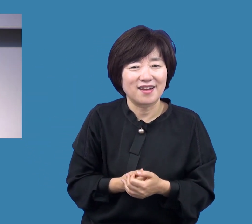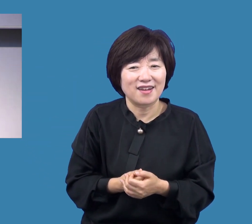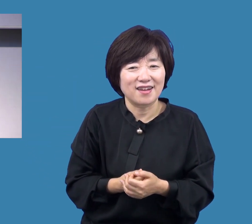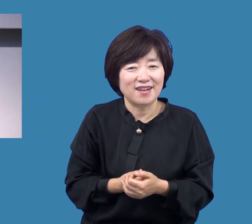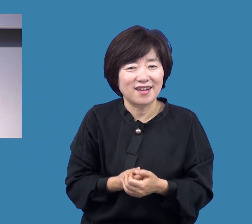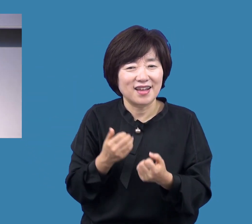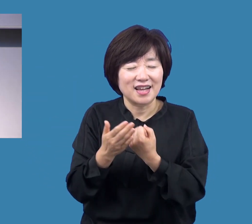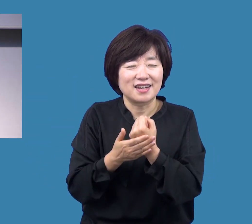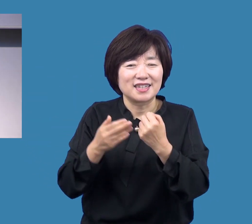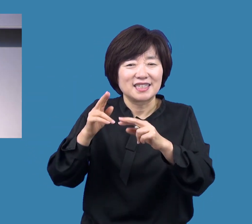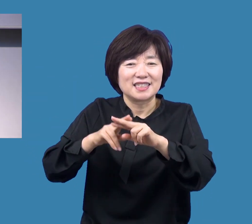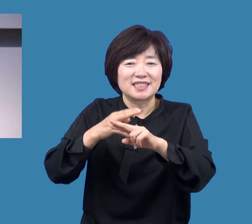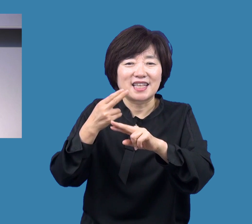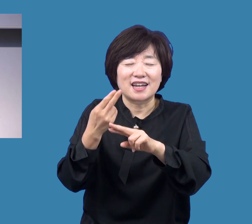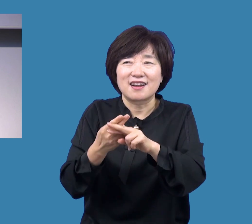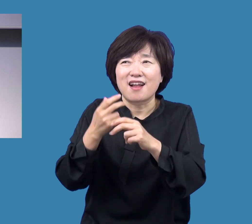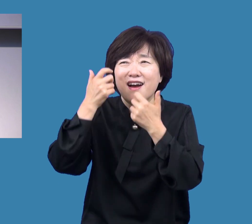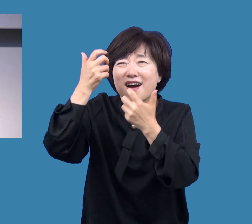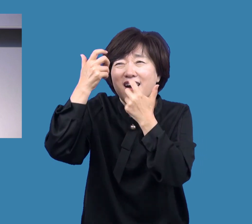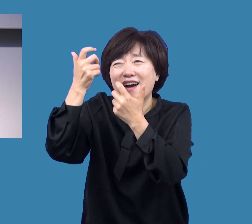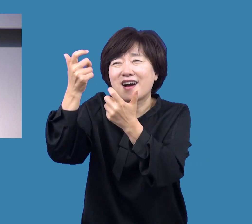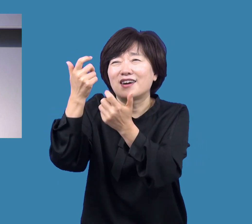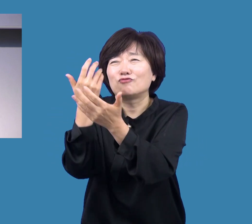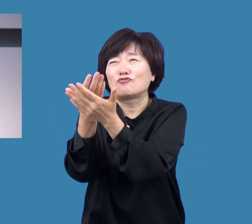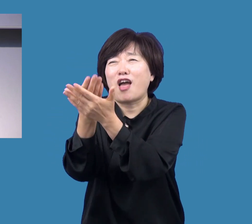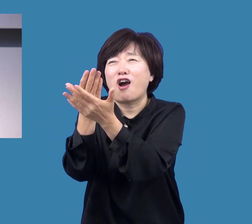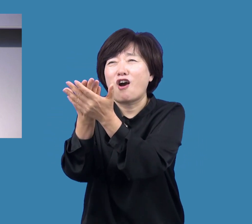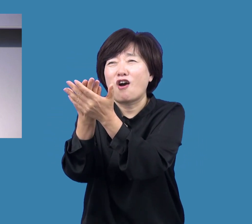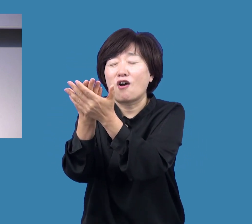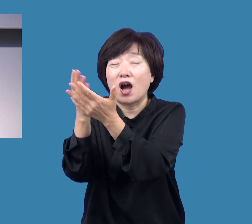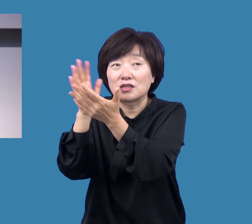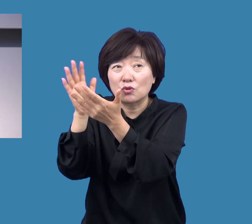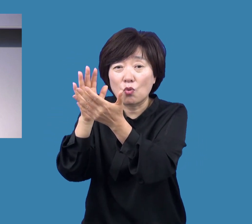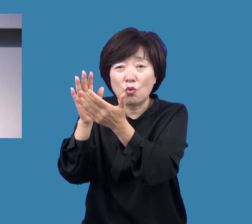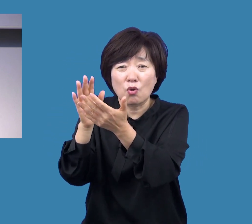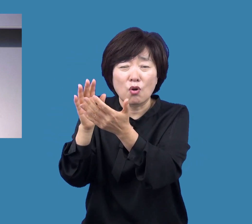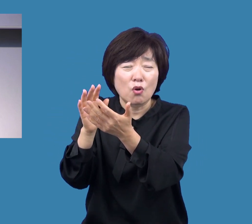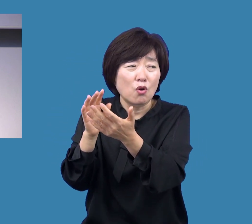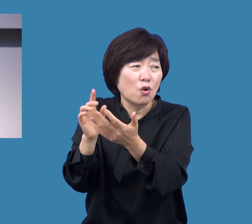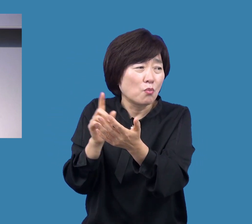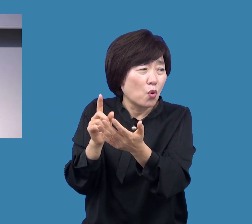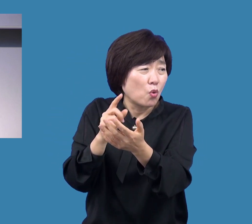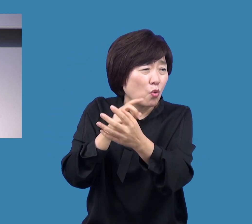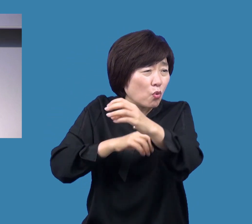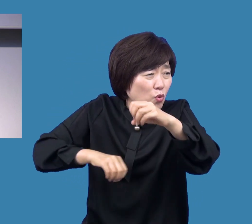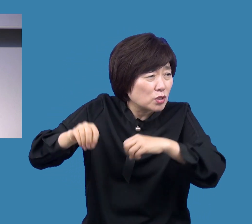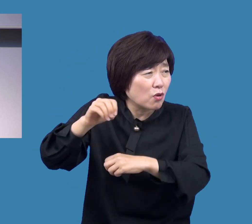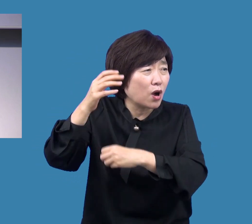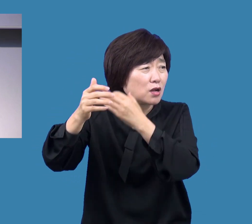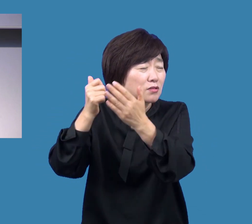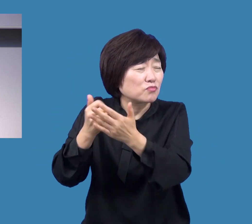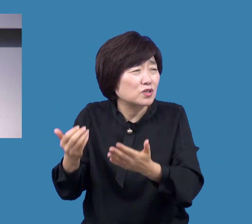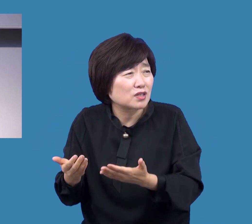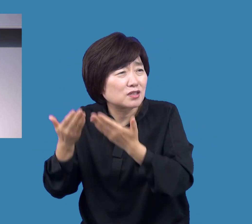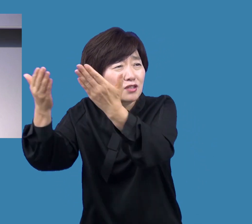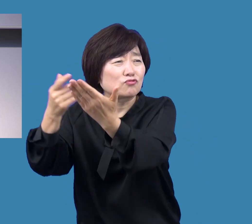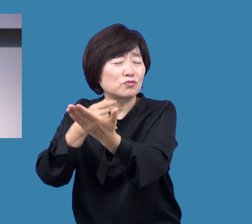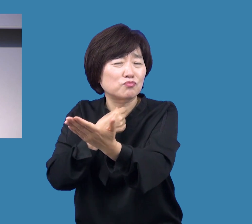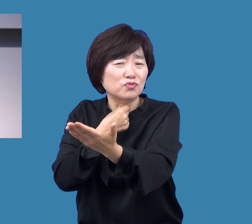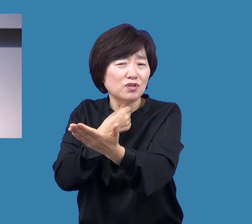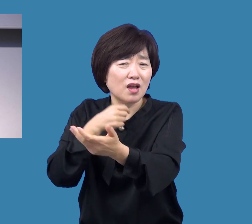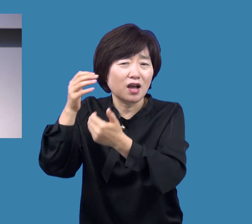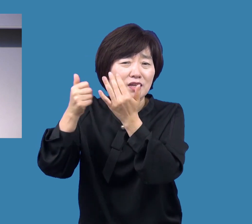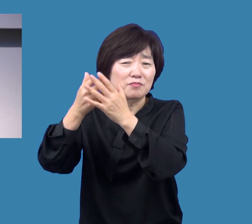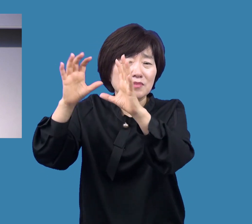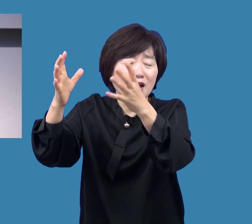은사를 주십시오 막 이렇게 했을 때 은사가 부어진 게 아니라 오히려 뭐라도 더 하나님께 드리고 싶은데, 뭐라도 하나님 나라를 위해서